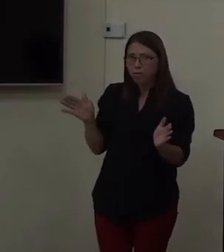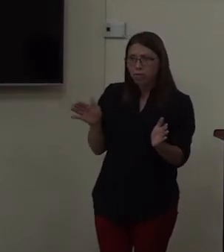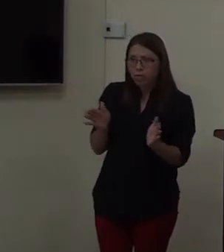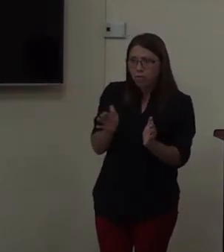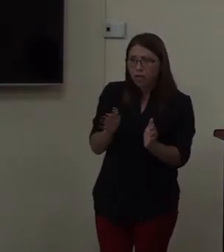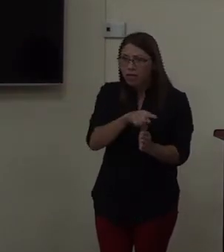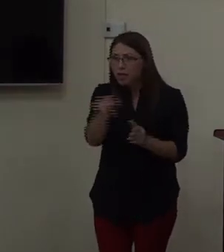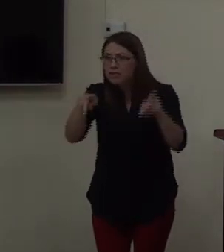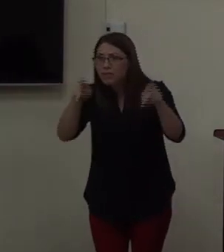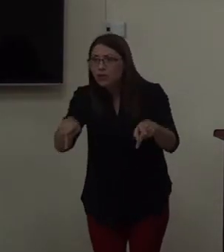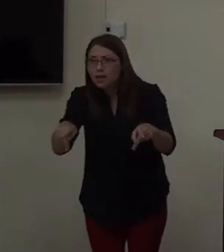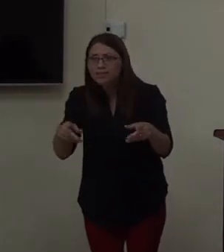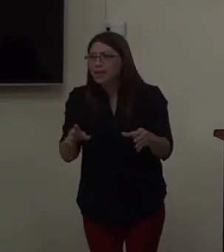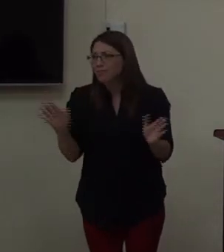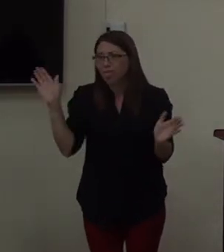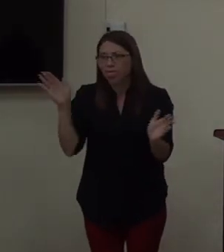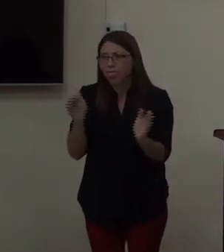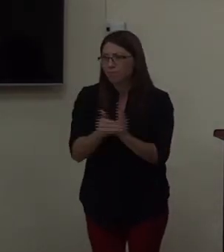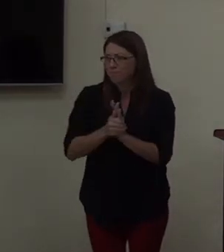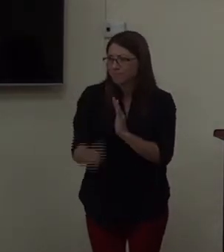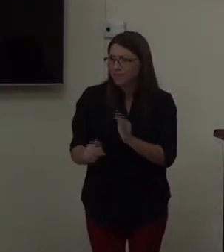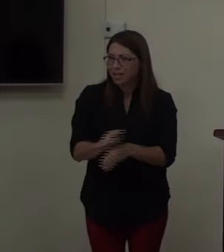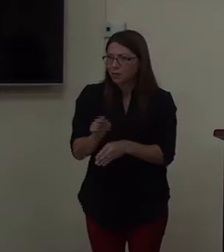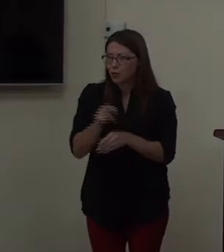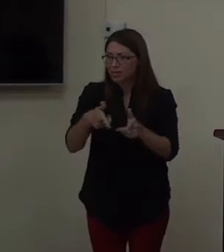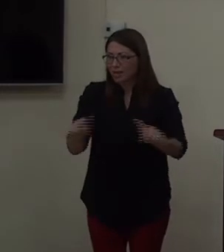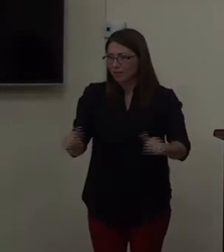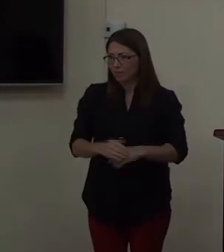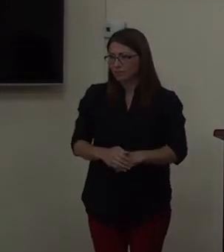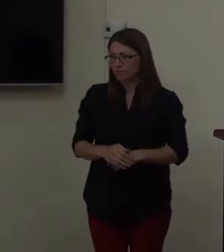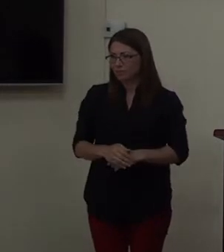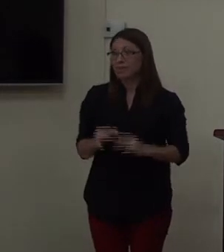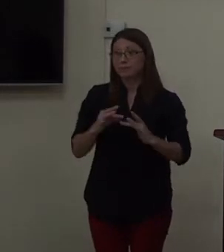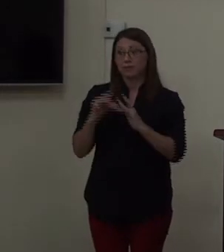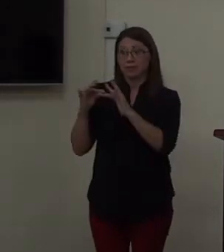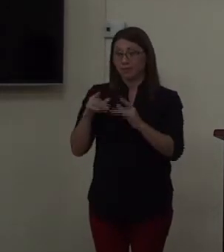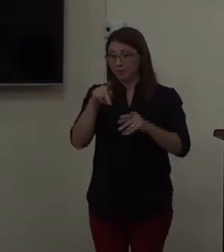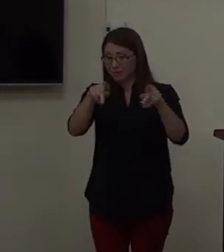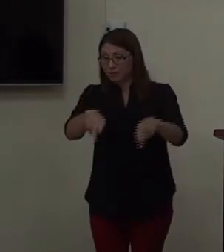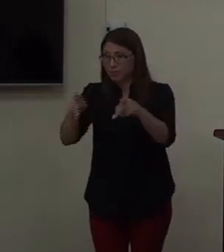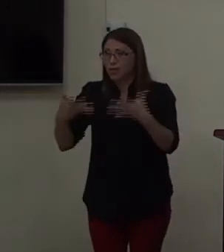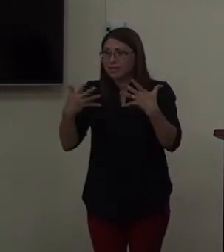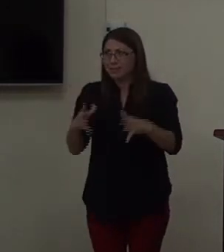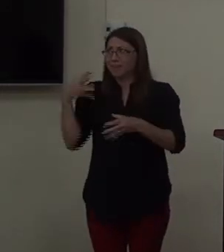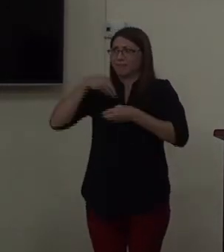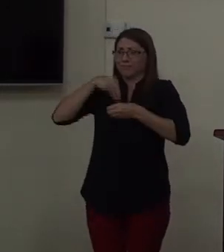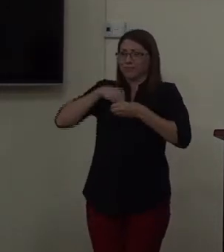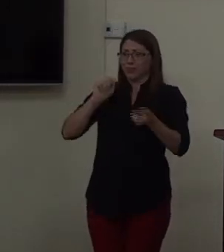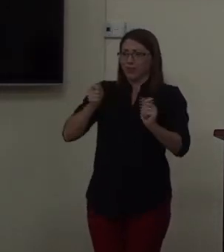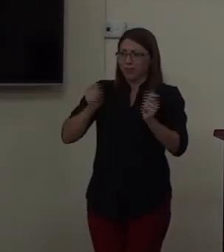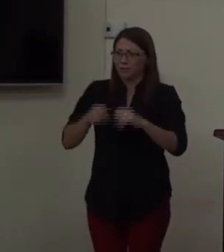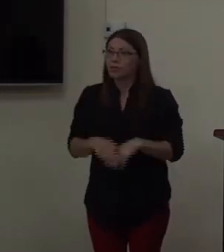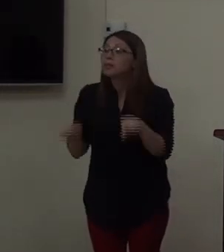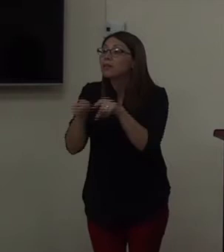vez tienen menos competencia en el uso de esa lengua, sobre todo los que han vivido mayormente los cambios. Implica también que